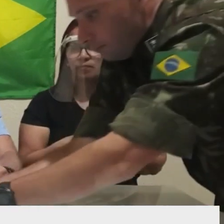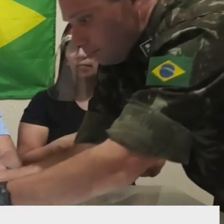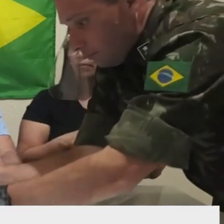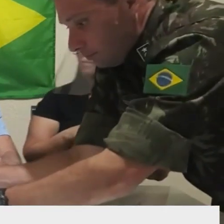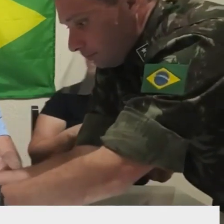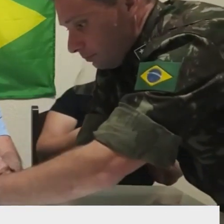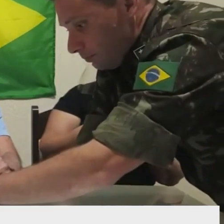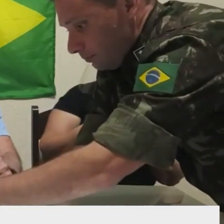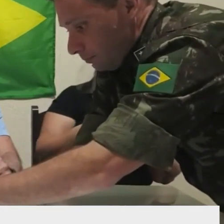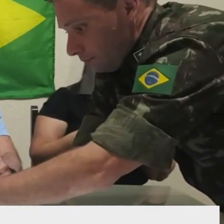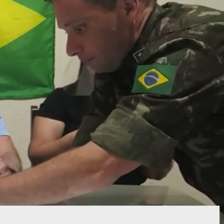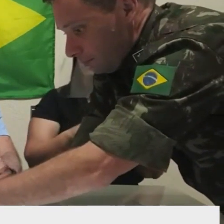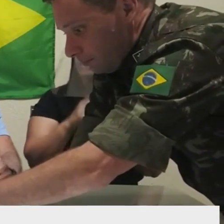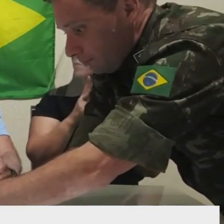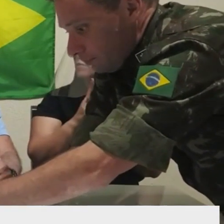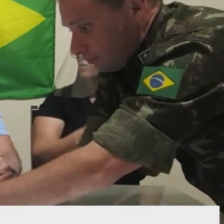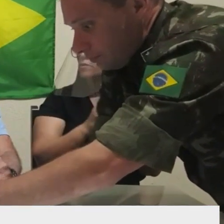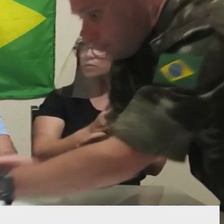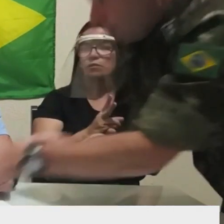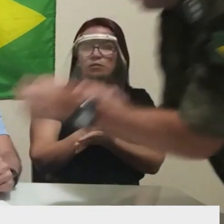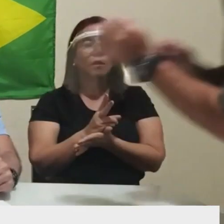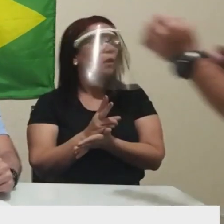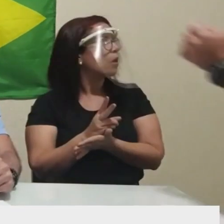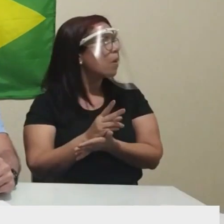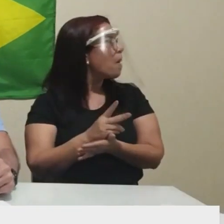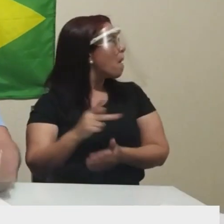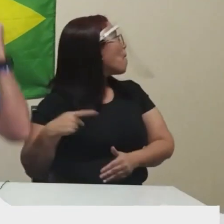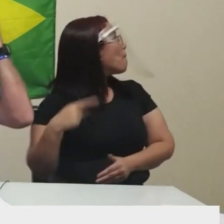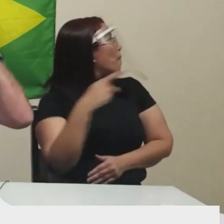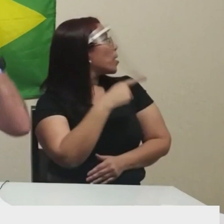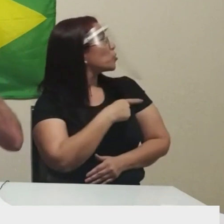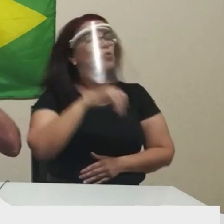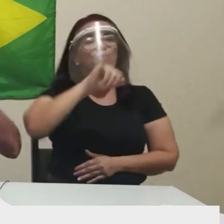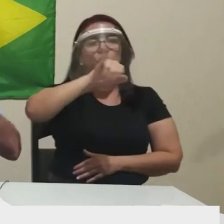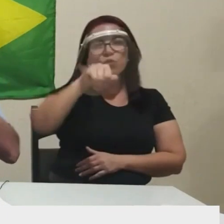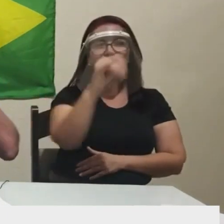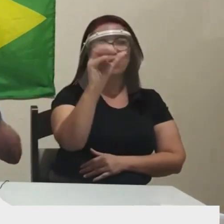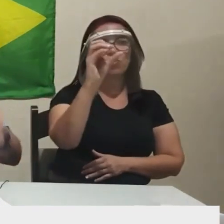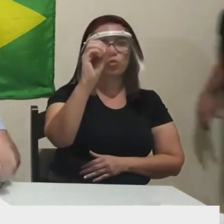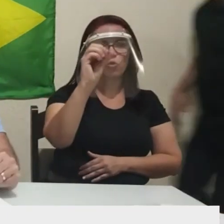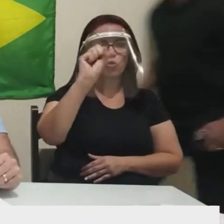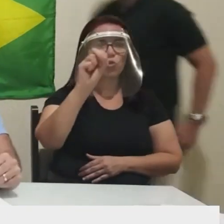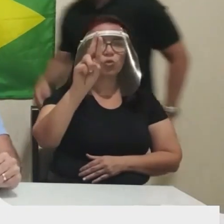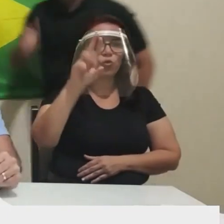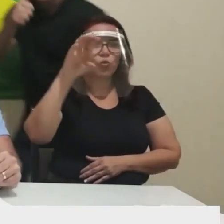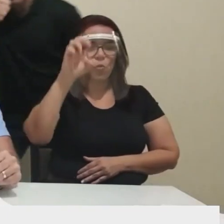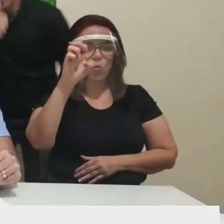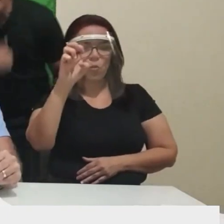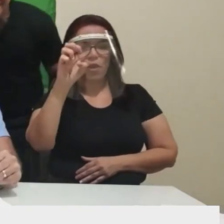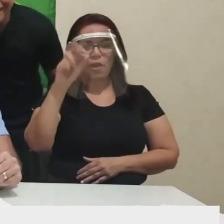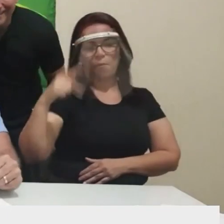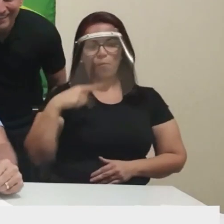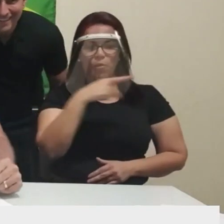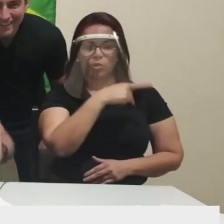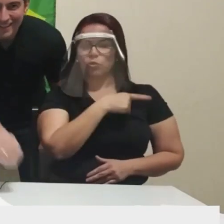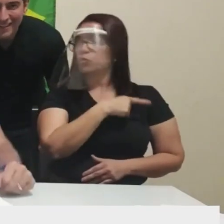Igreja Batista mesmo que acompanha nessa viagem. O pastor Josué falando, ele tá aí, o Josué? Oh. Chega atrás, bota a cara aqui, Josué, bota a cara aqui. Tudo